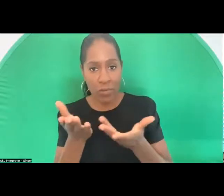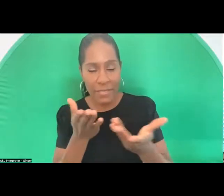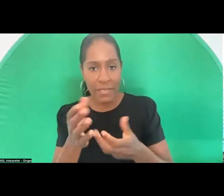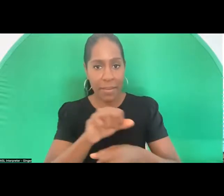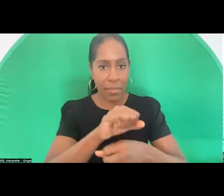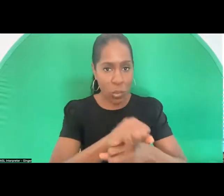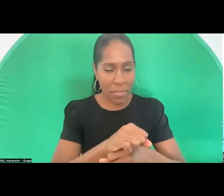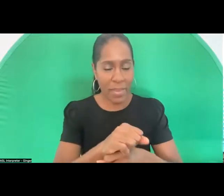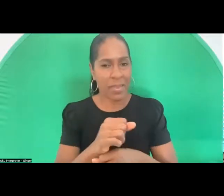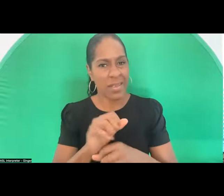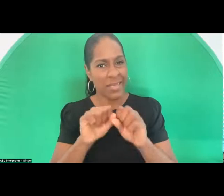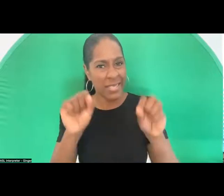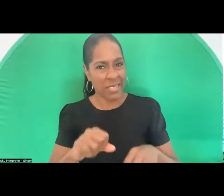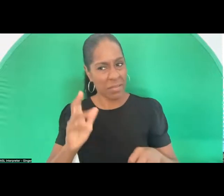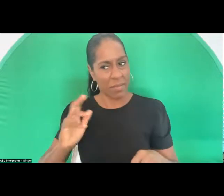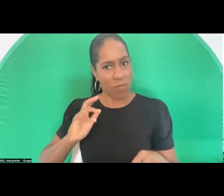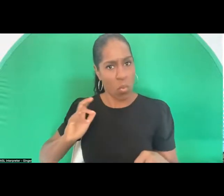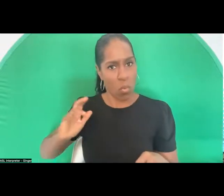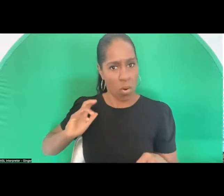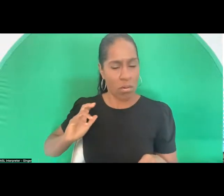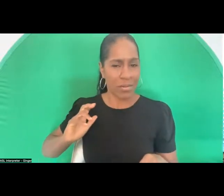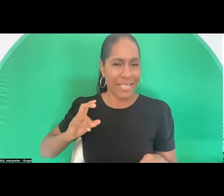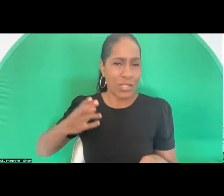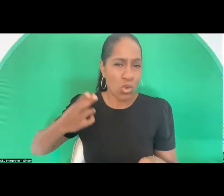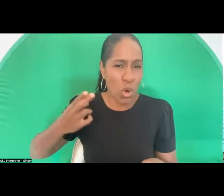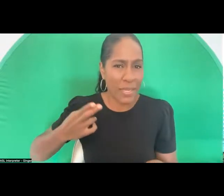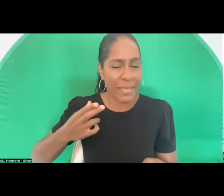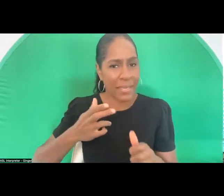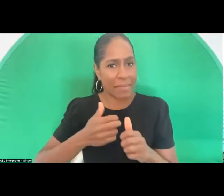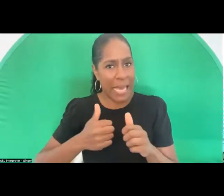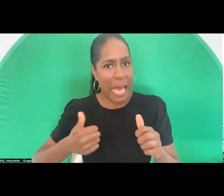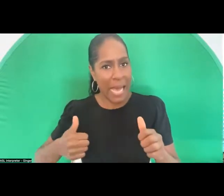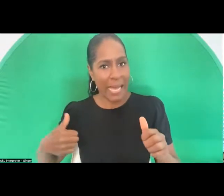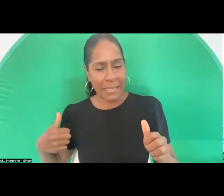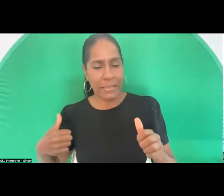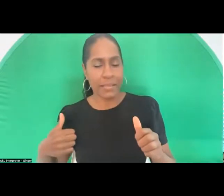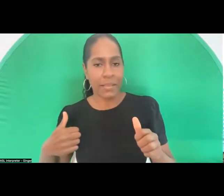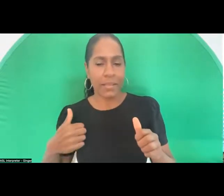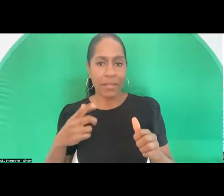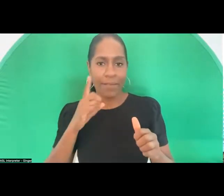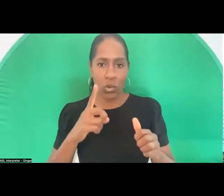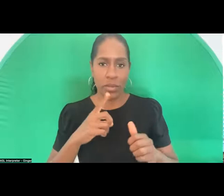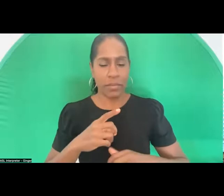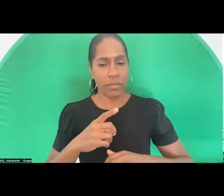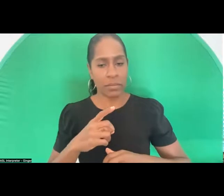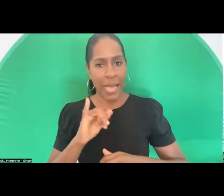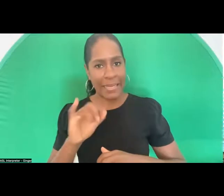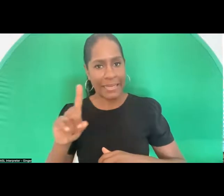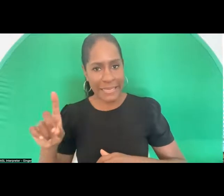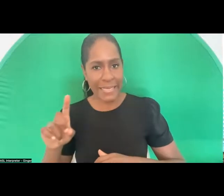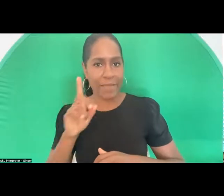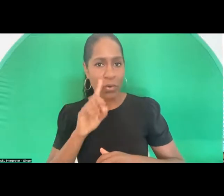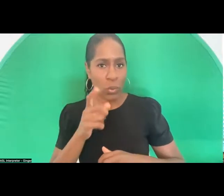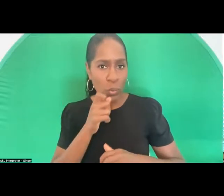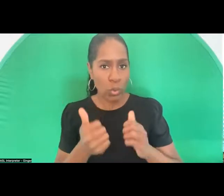desempleo sistemas que históricamente han quedado atrasados para en cuanto a